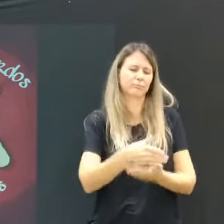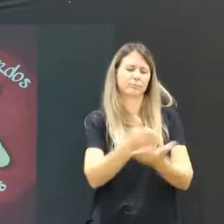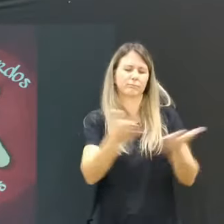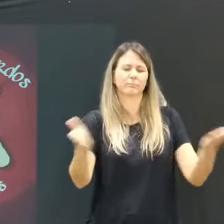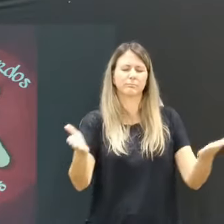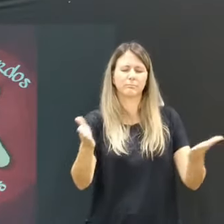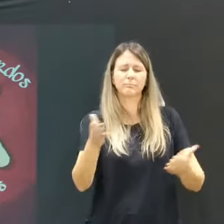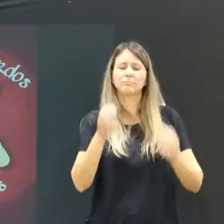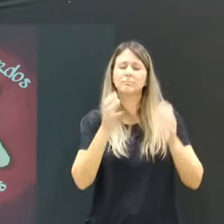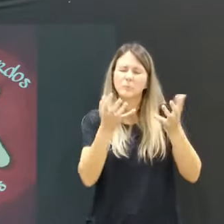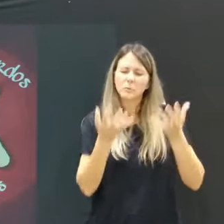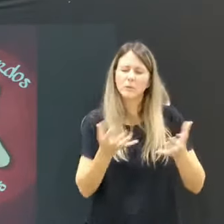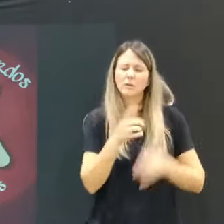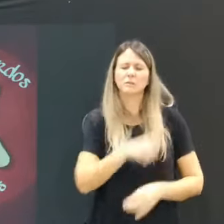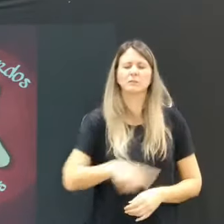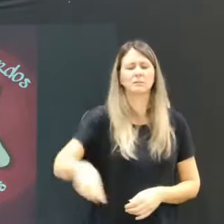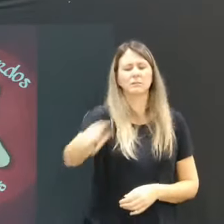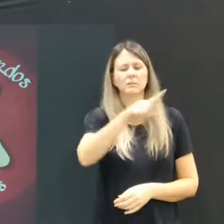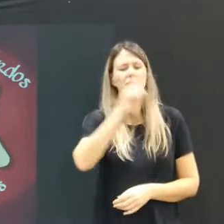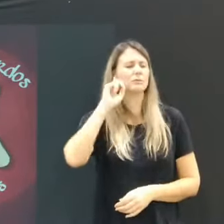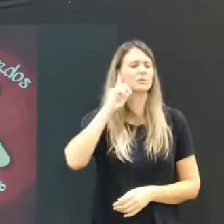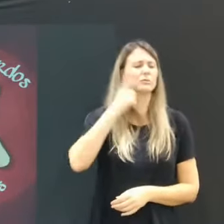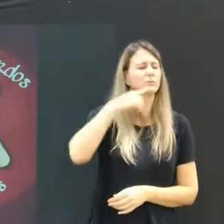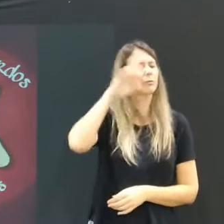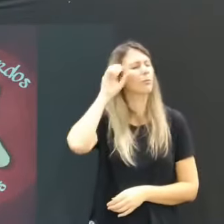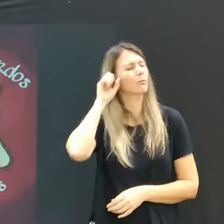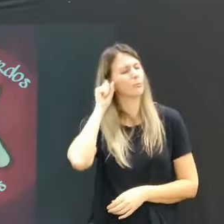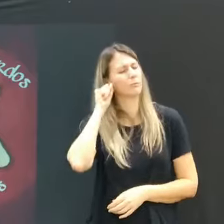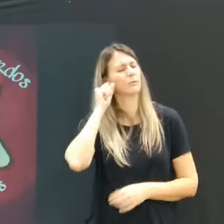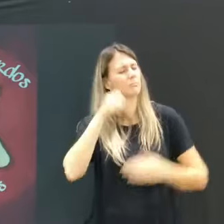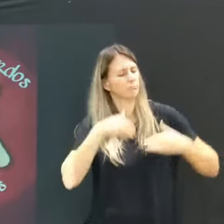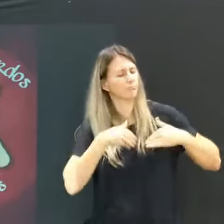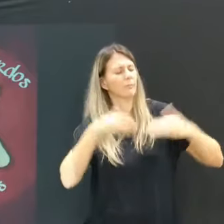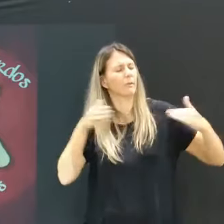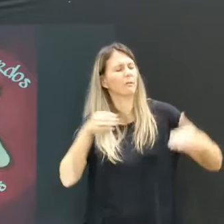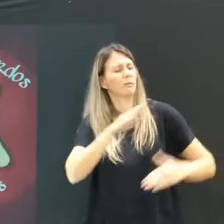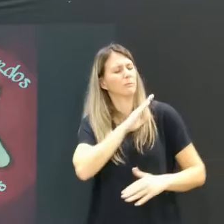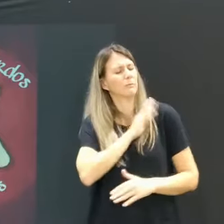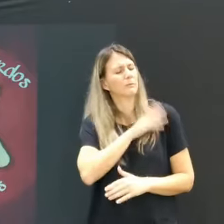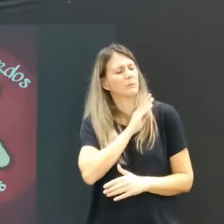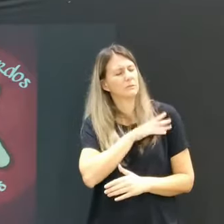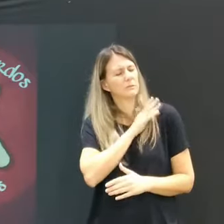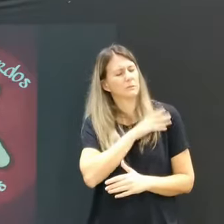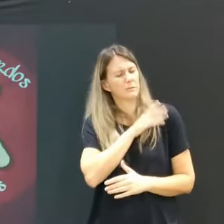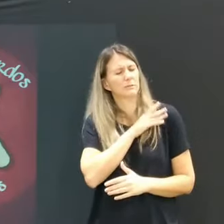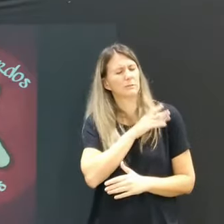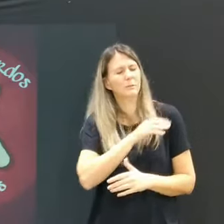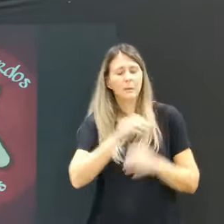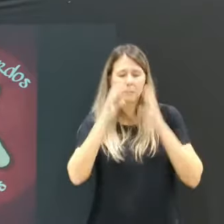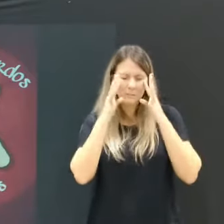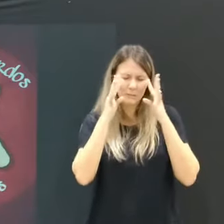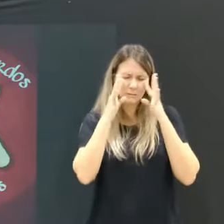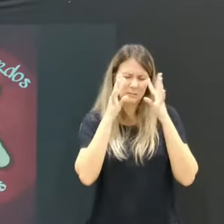estudo hoje. É o teu poder, Senhor. Nós, surdos e ouvintes, com o coração abertos, né, com